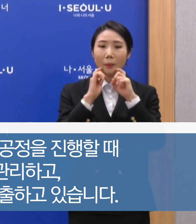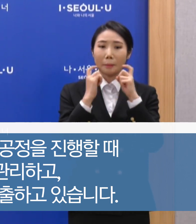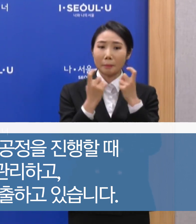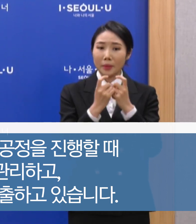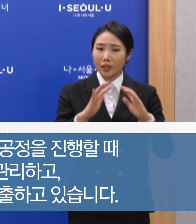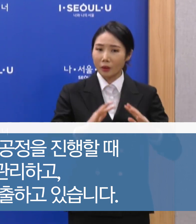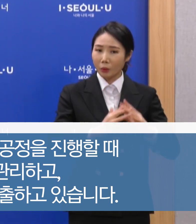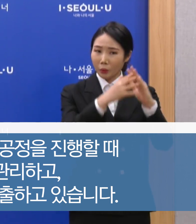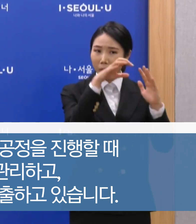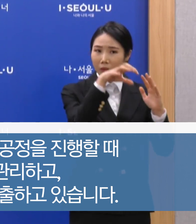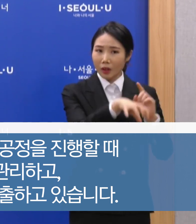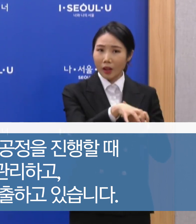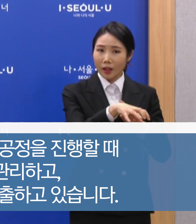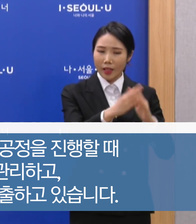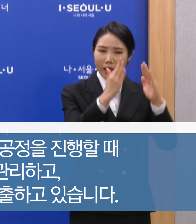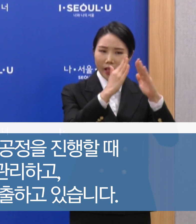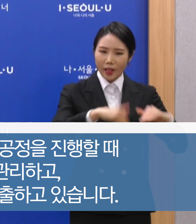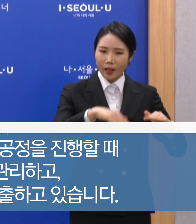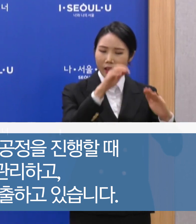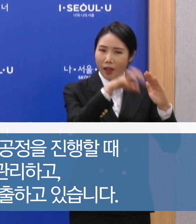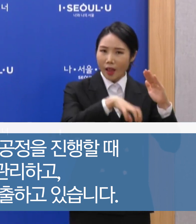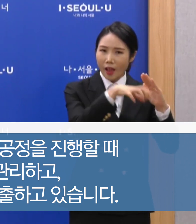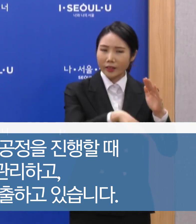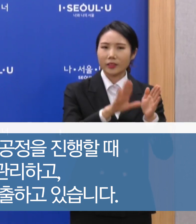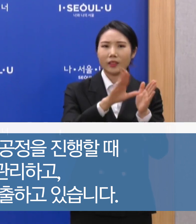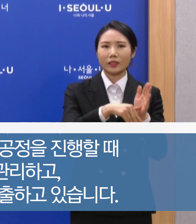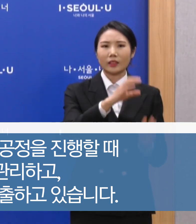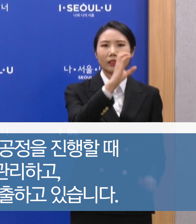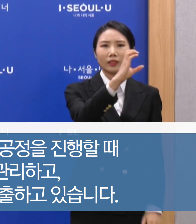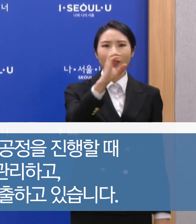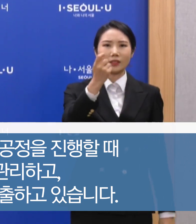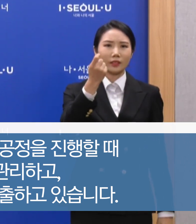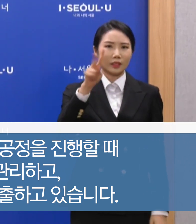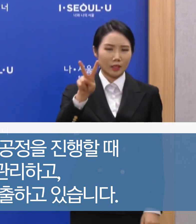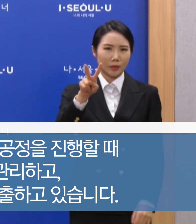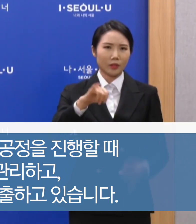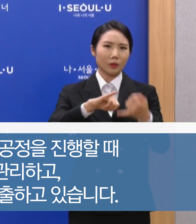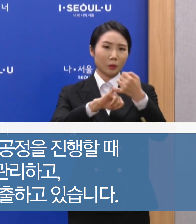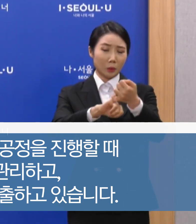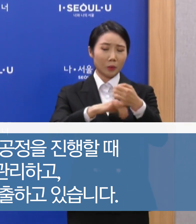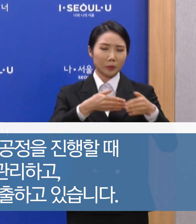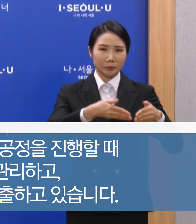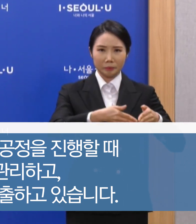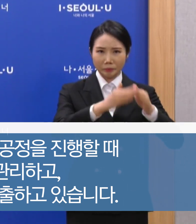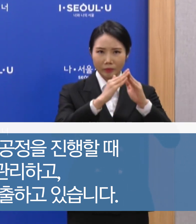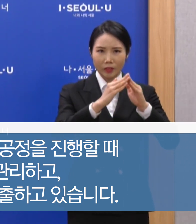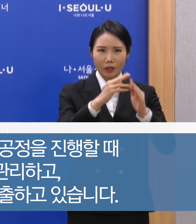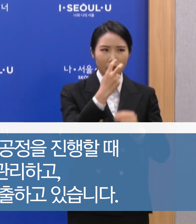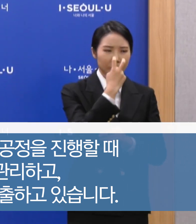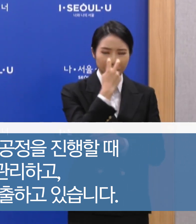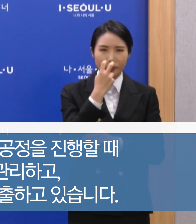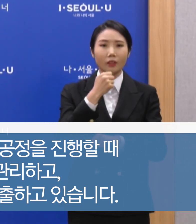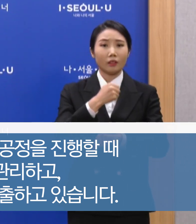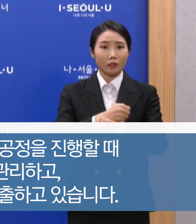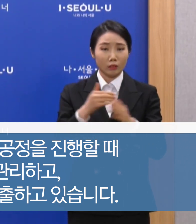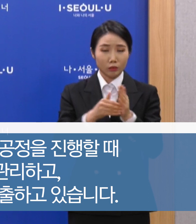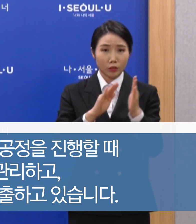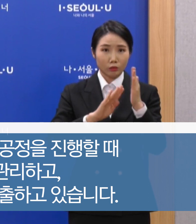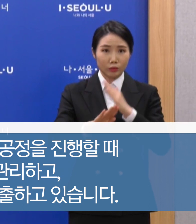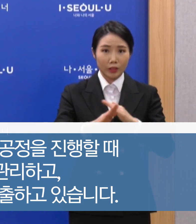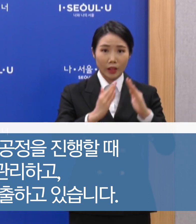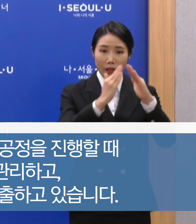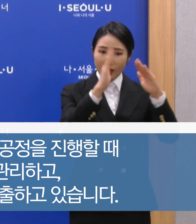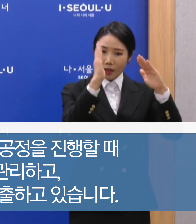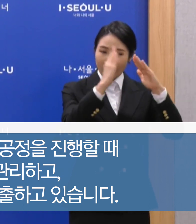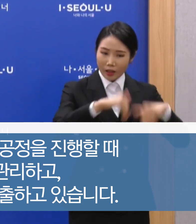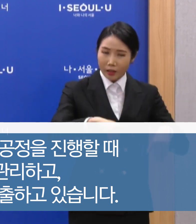등 위험 공정을 진행할 때 CCTV를 의무적으로 설치해서 자체 관리하고 해체가 완료되면